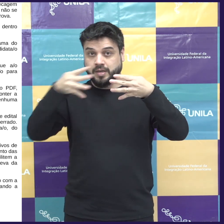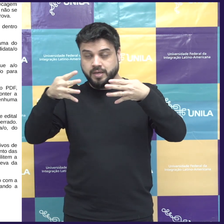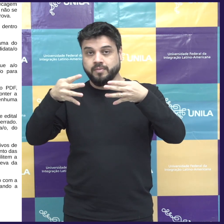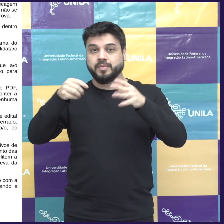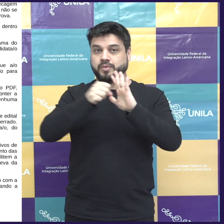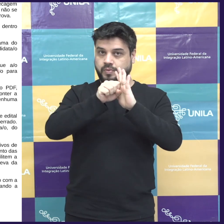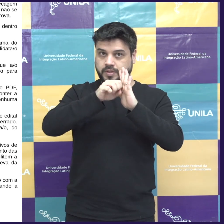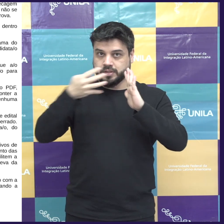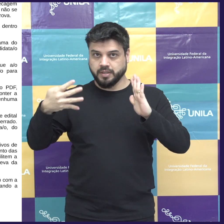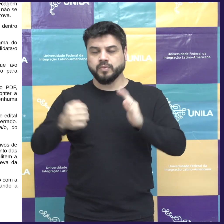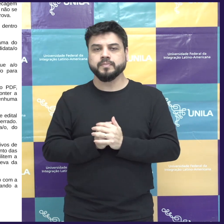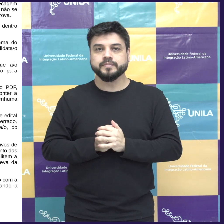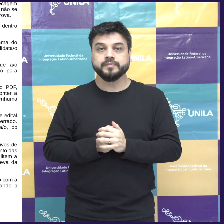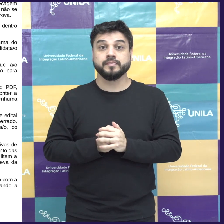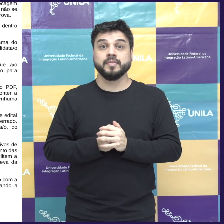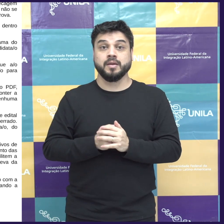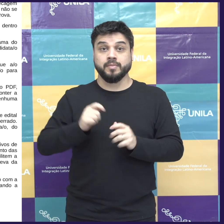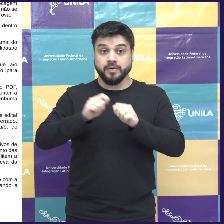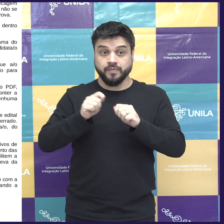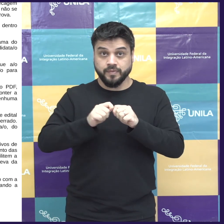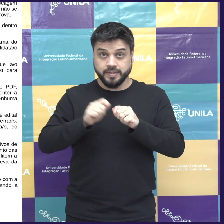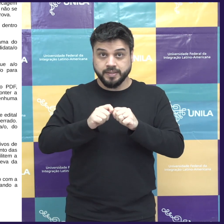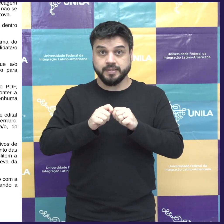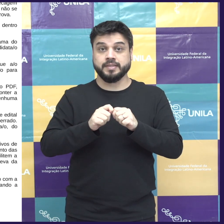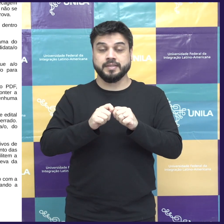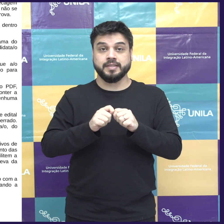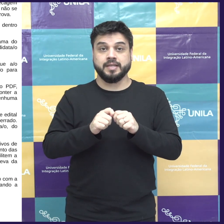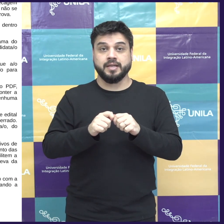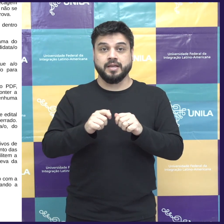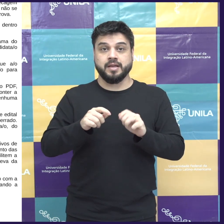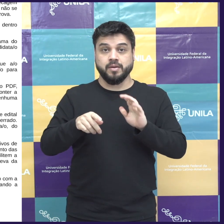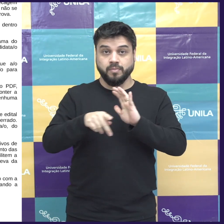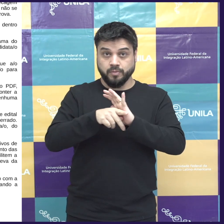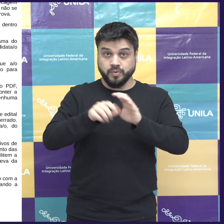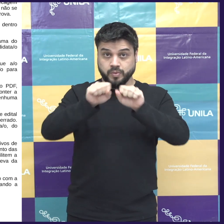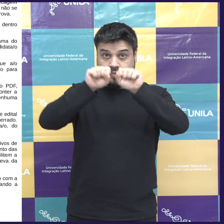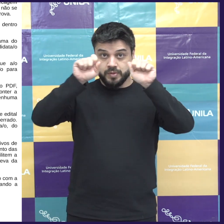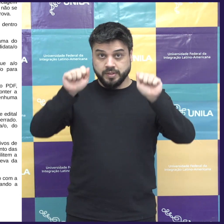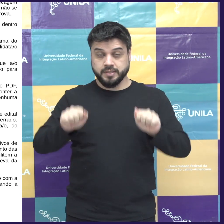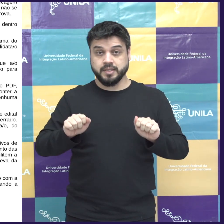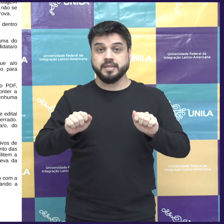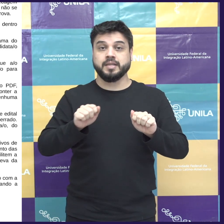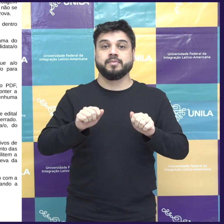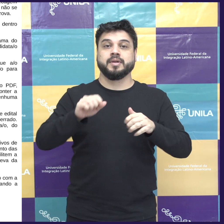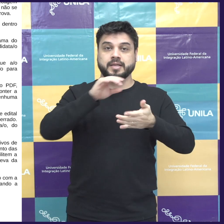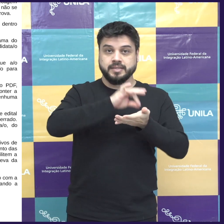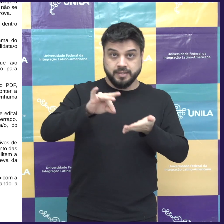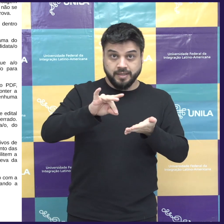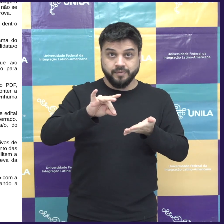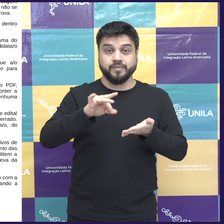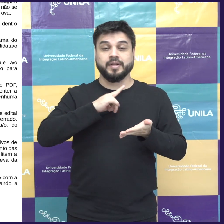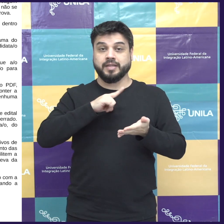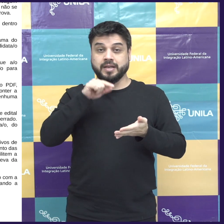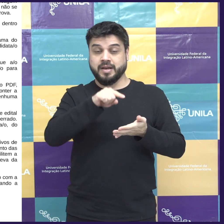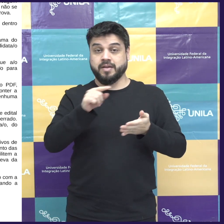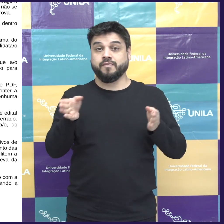para a realização da segunda etapa de seleção, o sistema Inscreva será encerrado. Portanto,